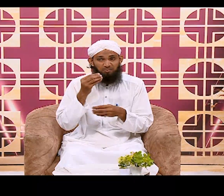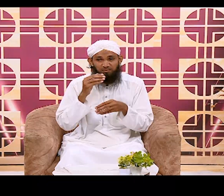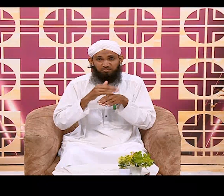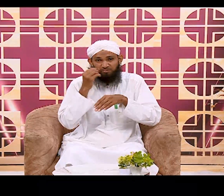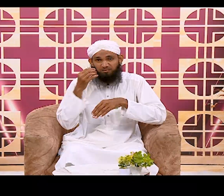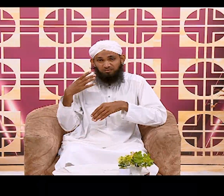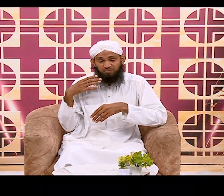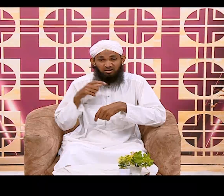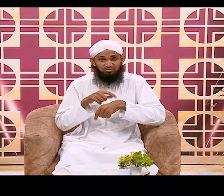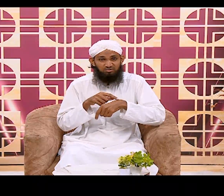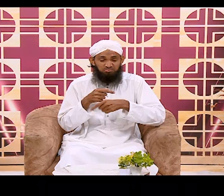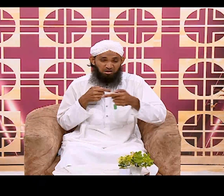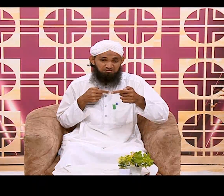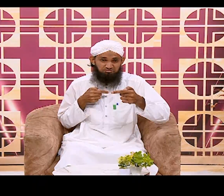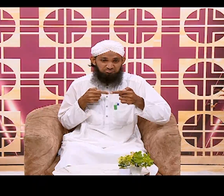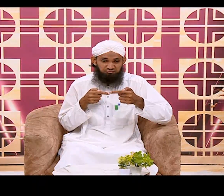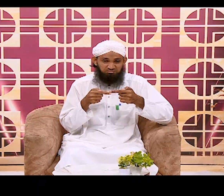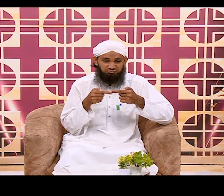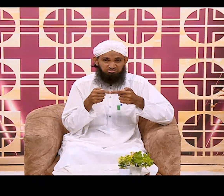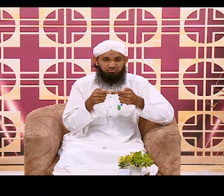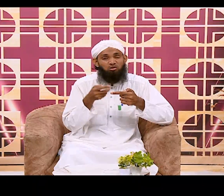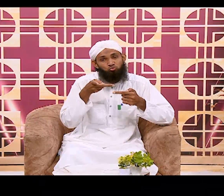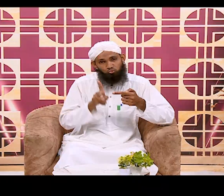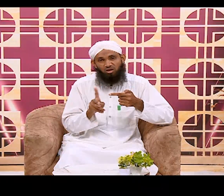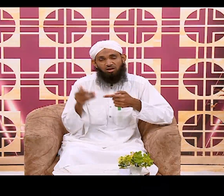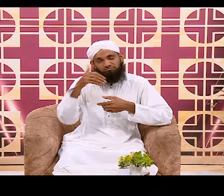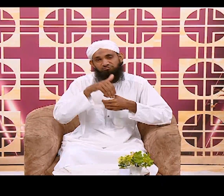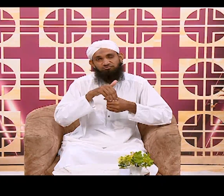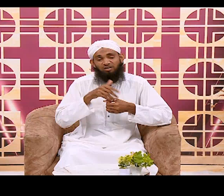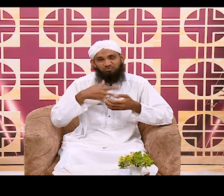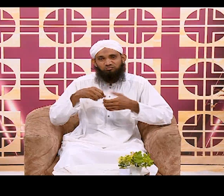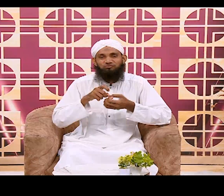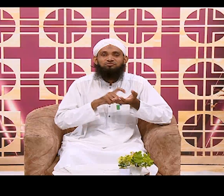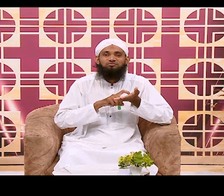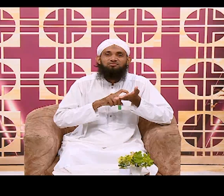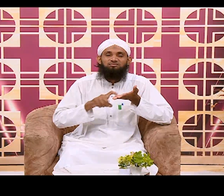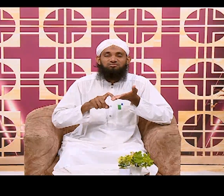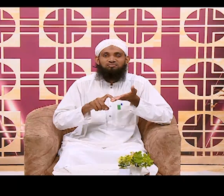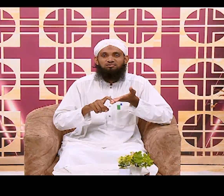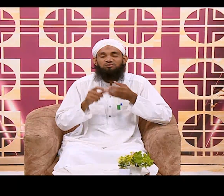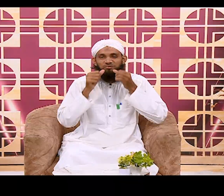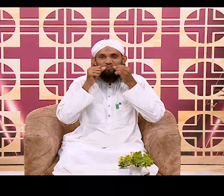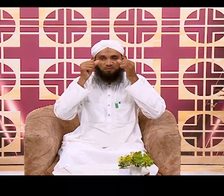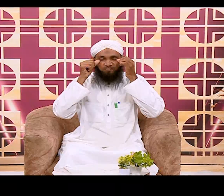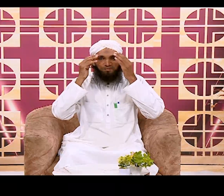بڑھ رہا ہے۔ آئندہ ایک نئے واقعے اور سبق کے ساتھ حاضر ہوں گے، تب تک کے لیے اجازت دیجیے۔ صلو